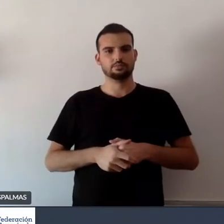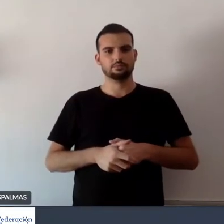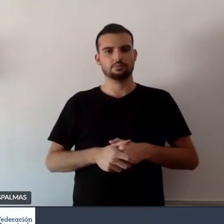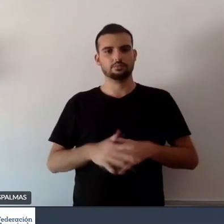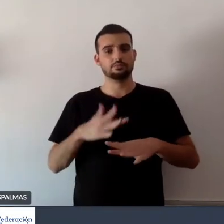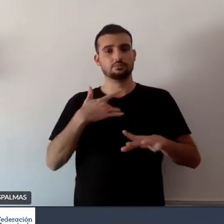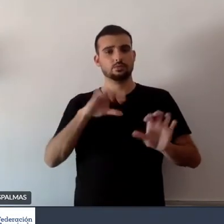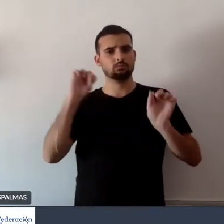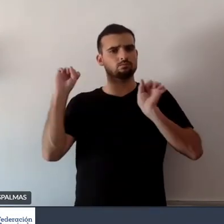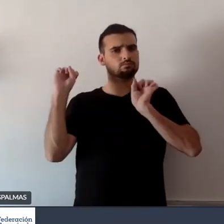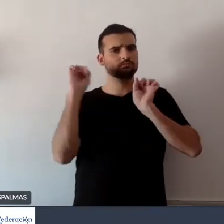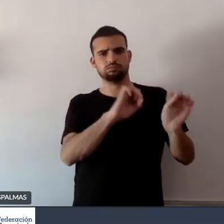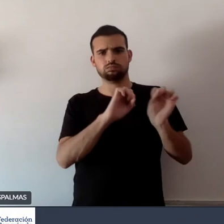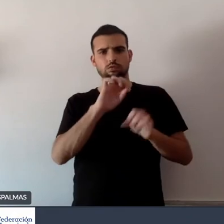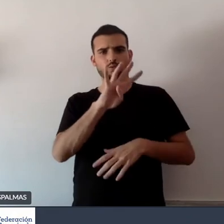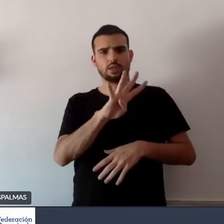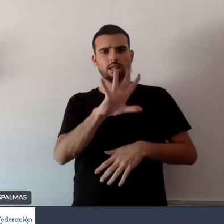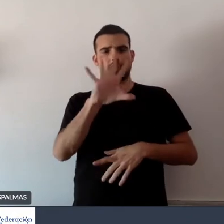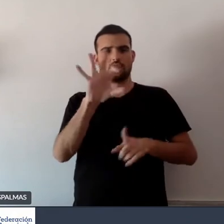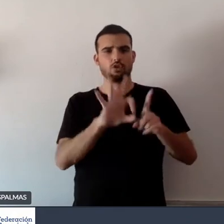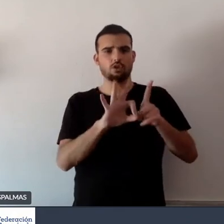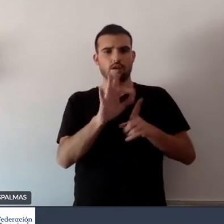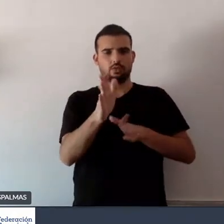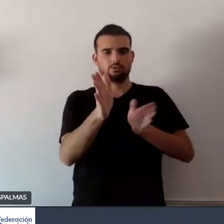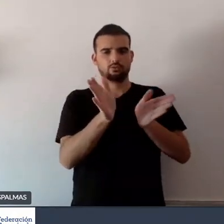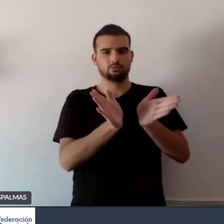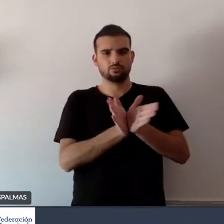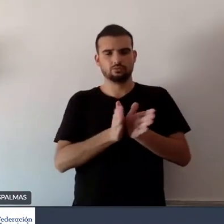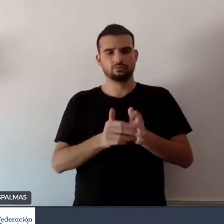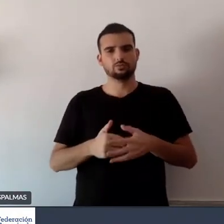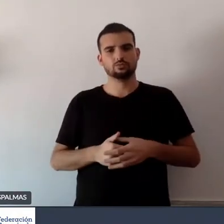Corte puerta atrás en 45 grados.